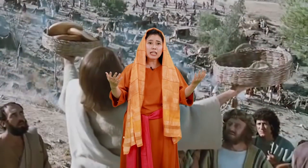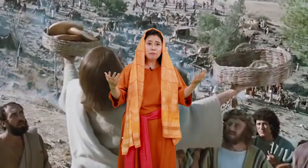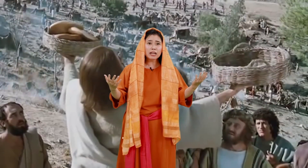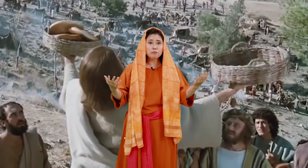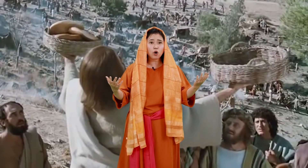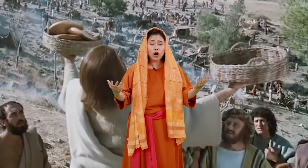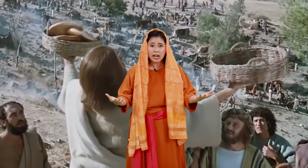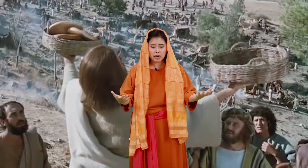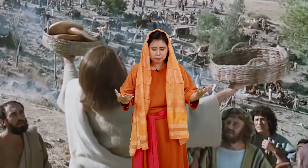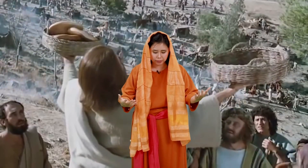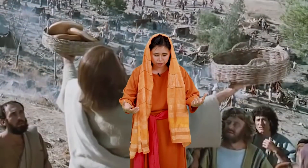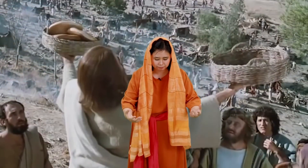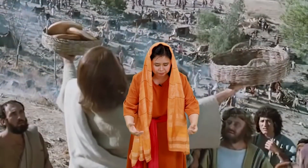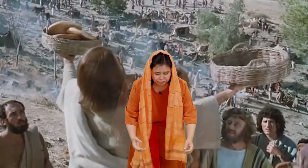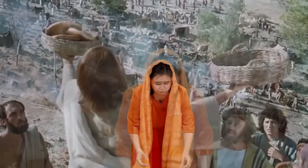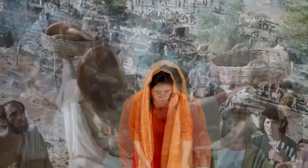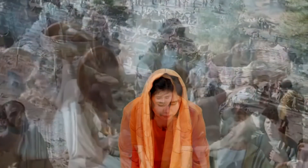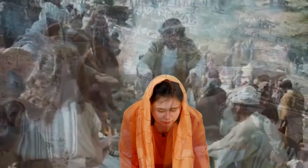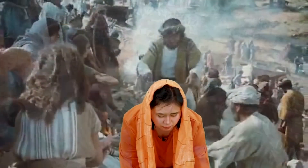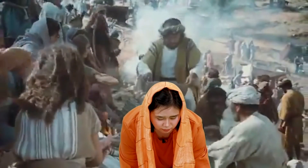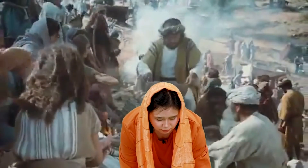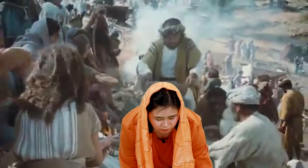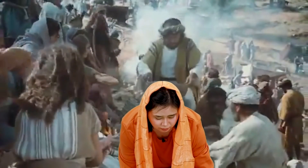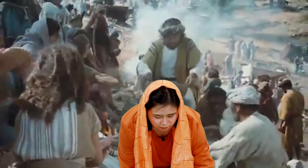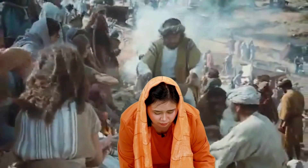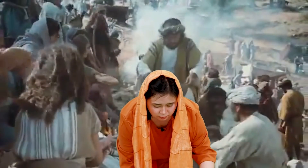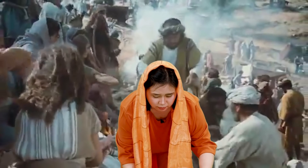makan 5.000 orang lebih.